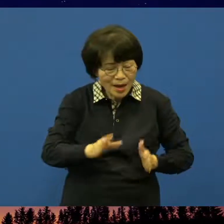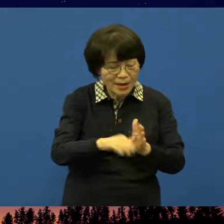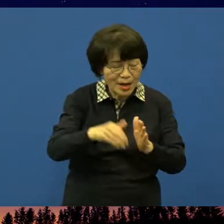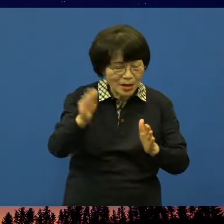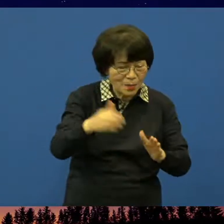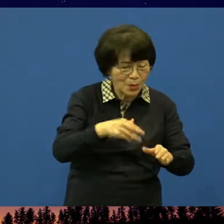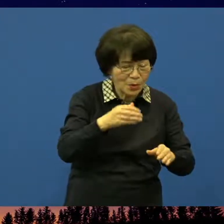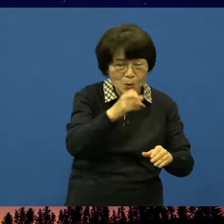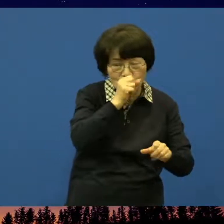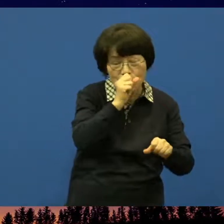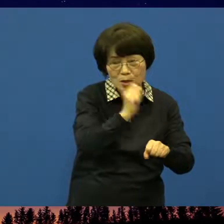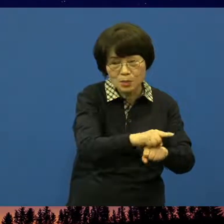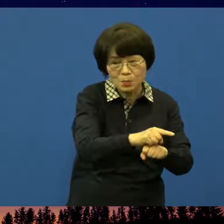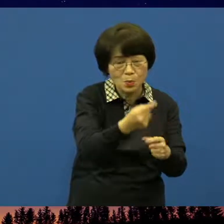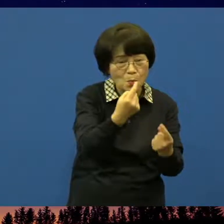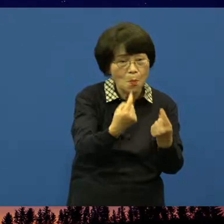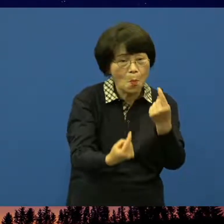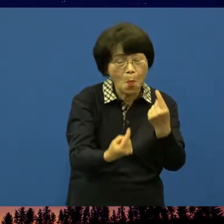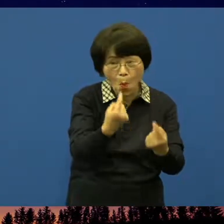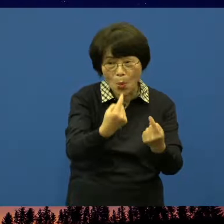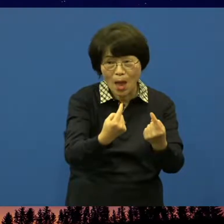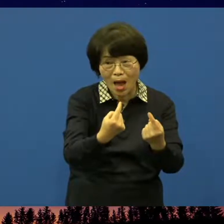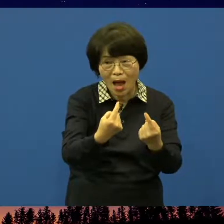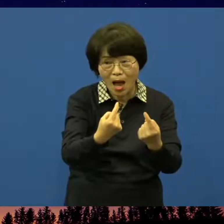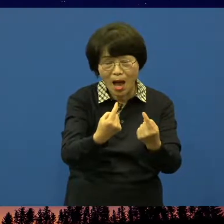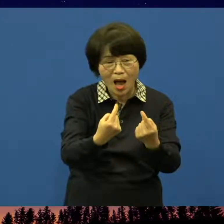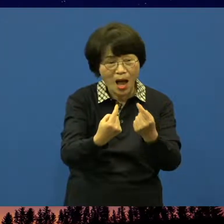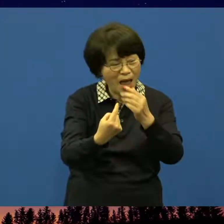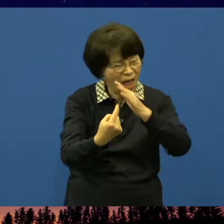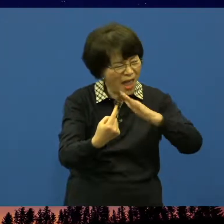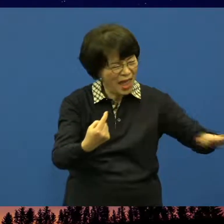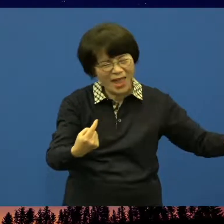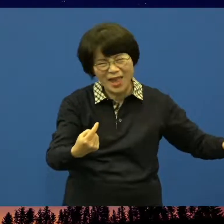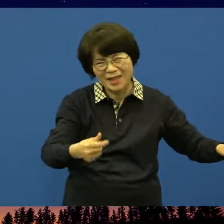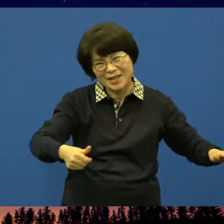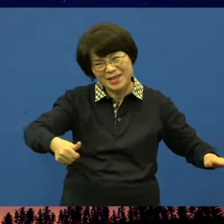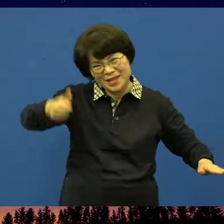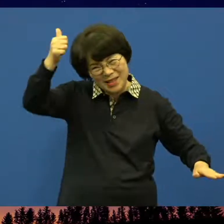좋은 천성을 타고난 사람들이 받는 복과 비교가 안 돼요.